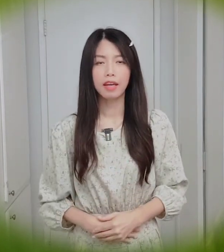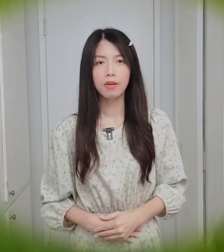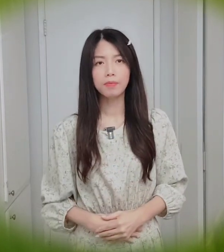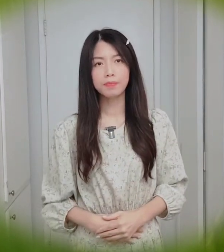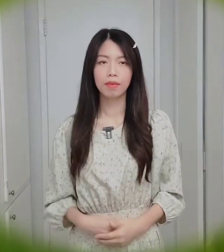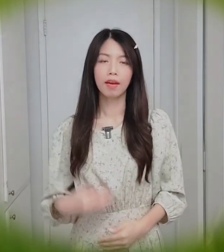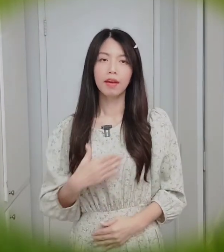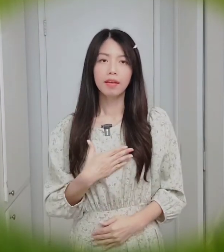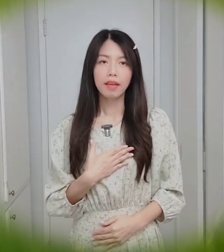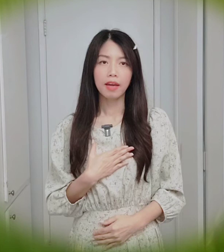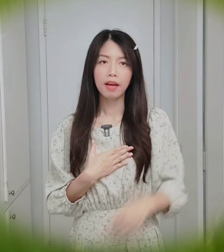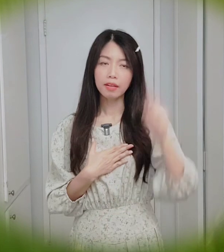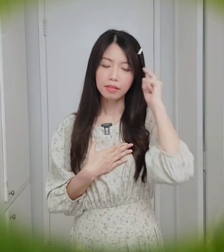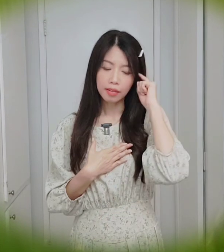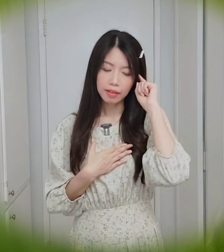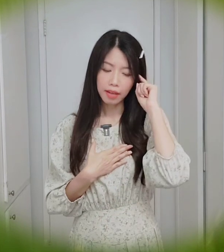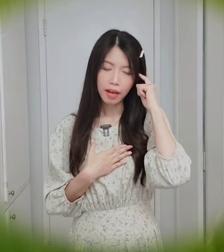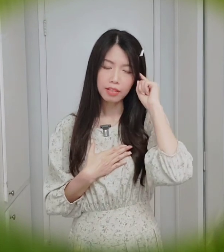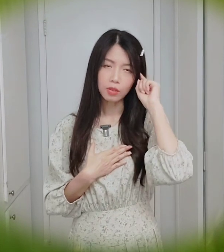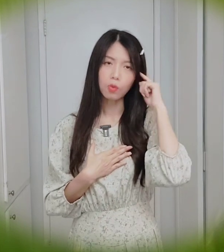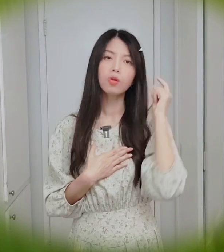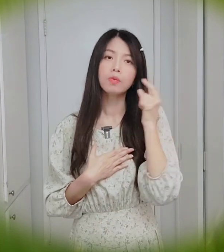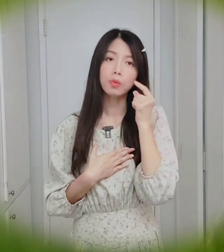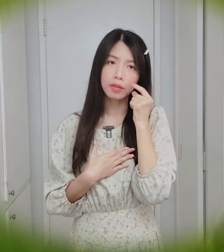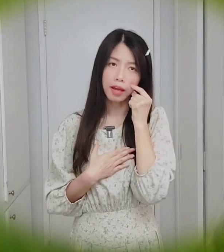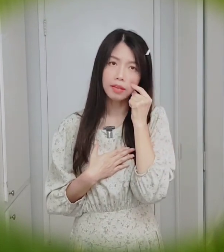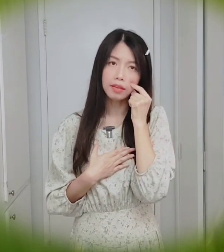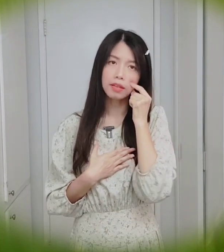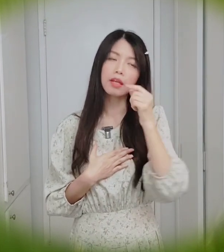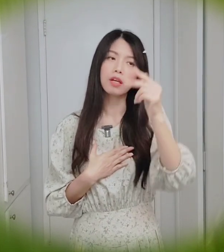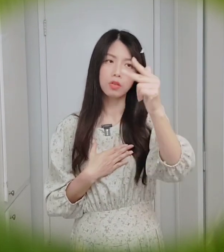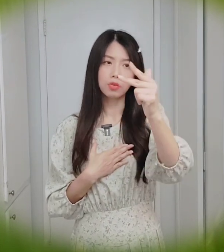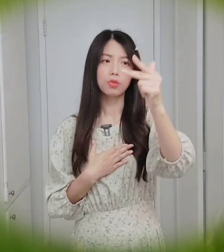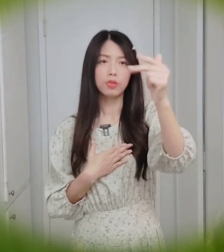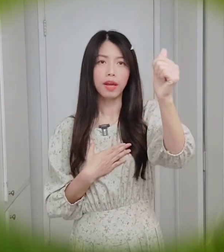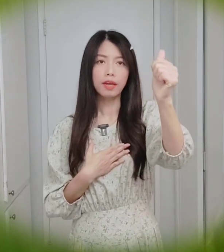다시 해드릴게요. 내가 생각지도